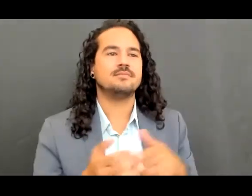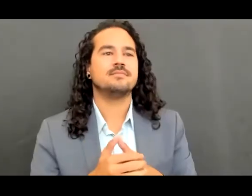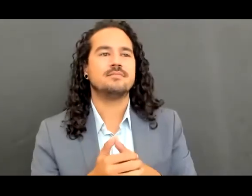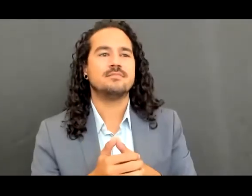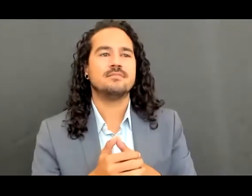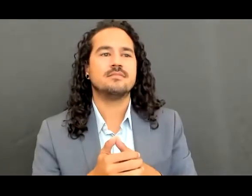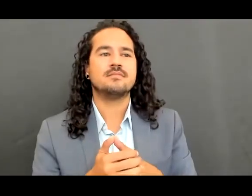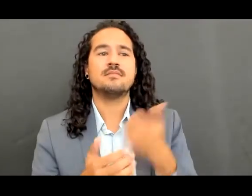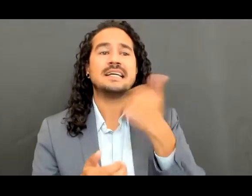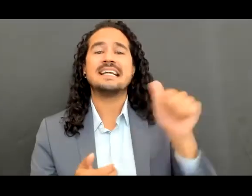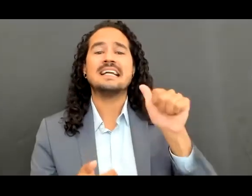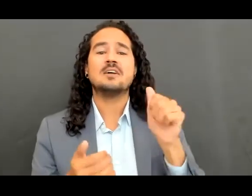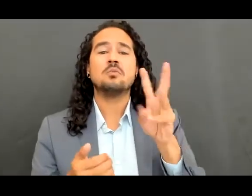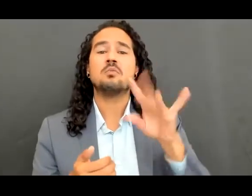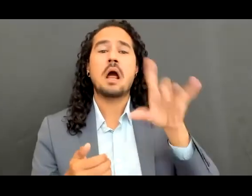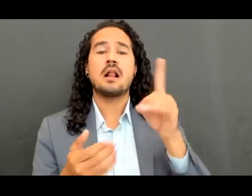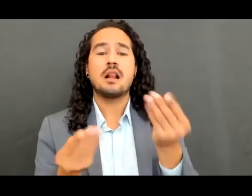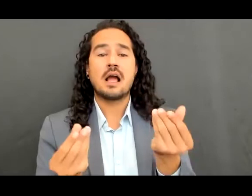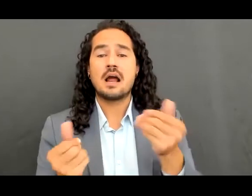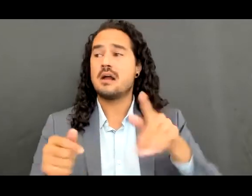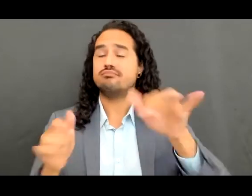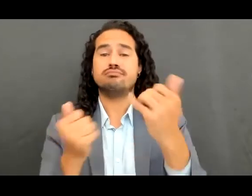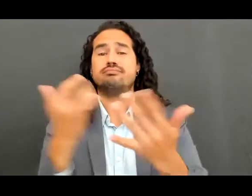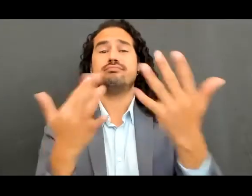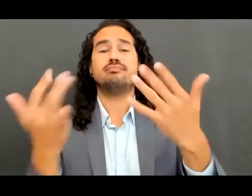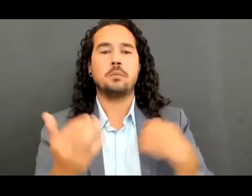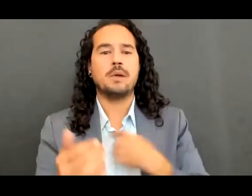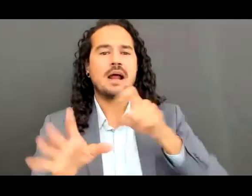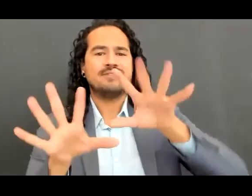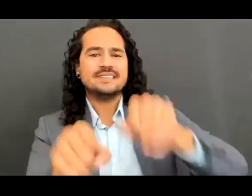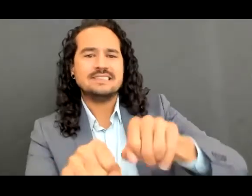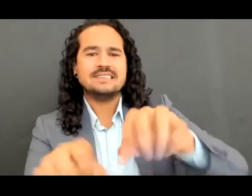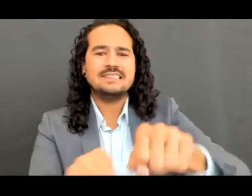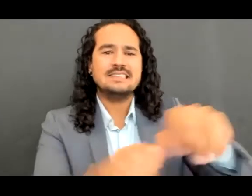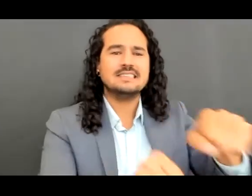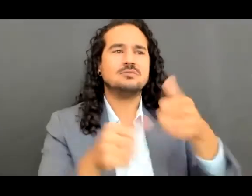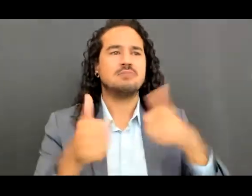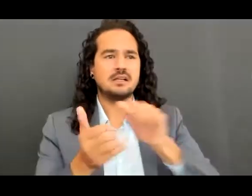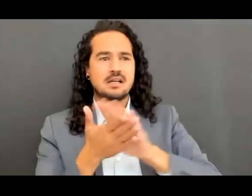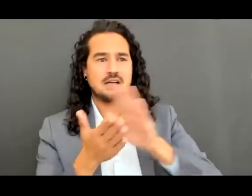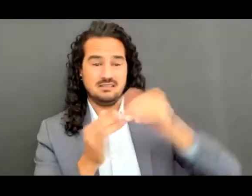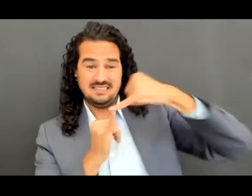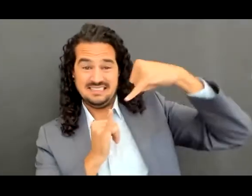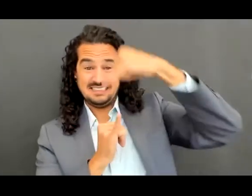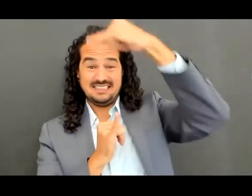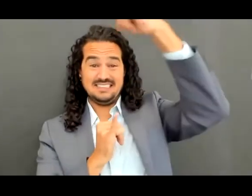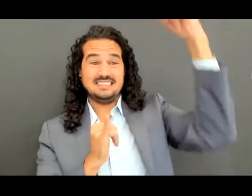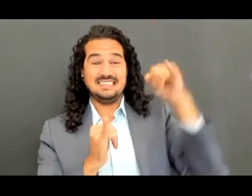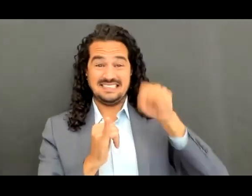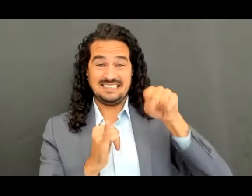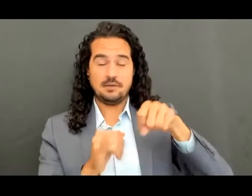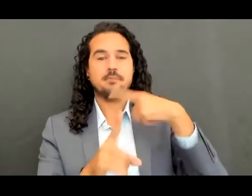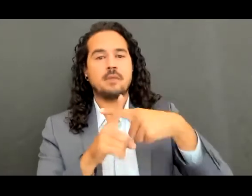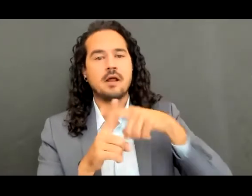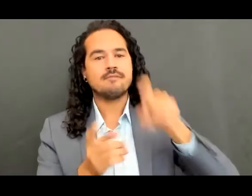Bueno, el problema es que aquí son tierras salvajes y no en nuestras líneas de control. Bueno, depende mucho